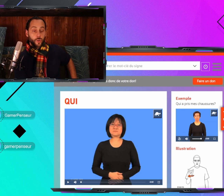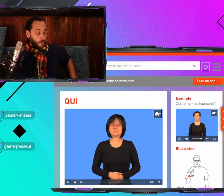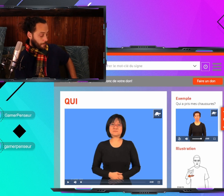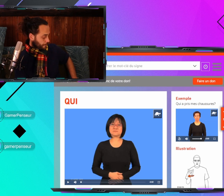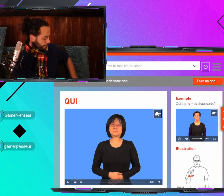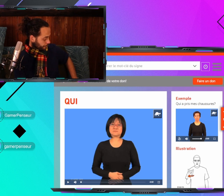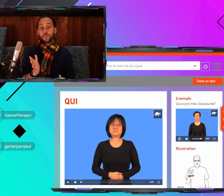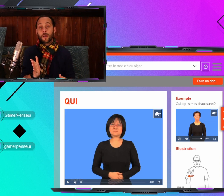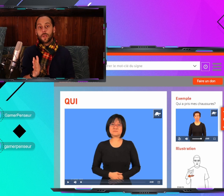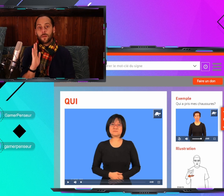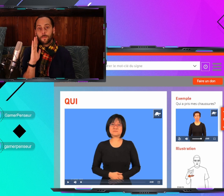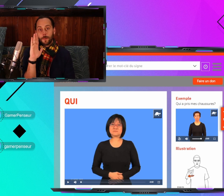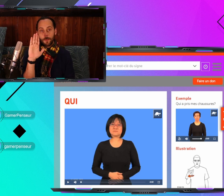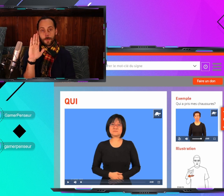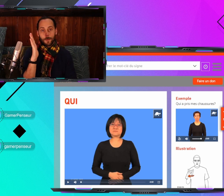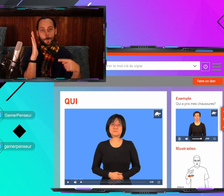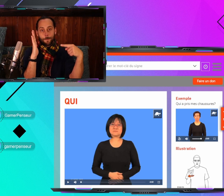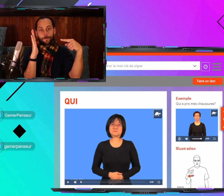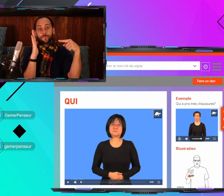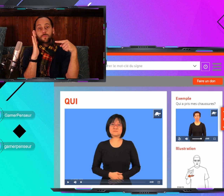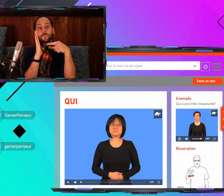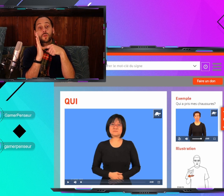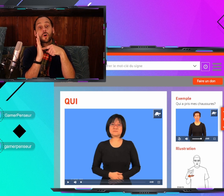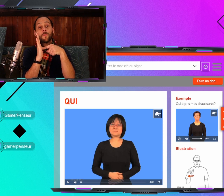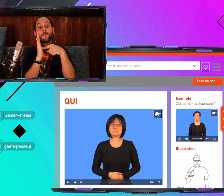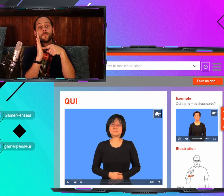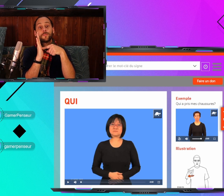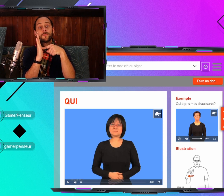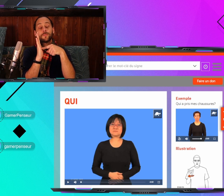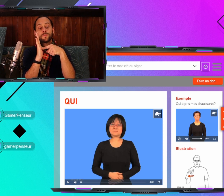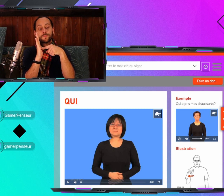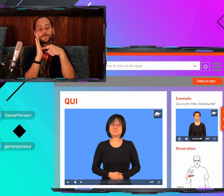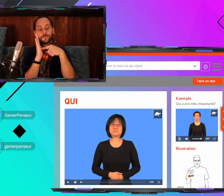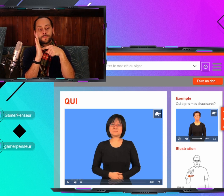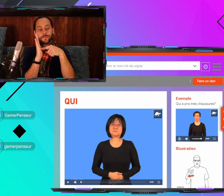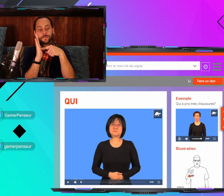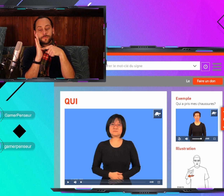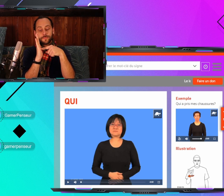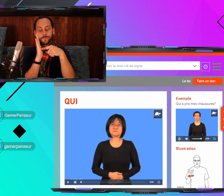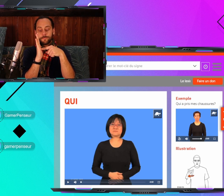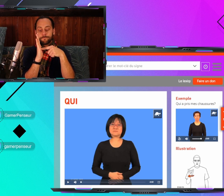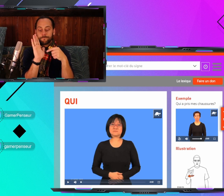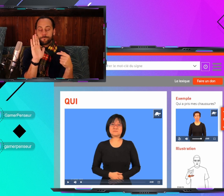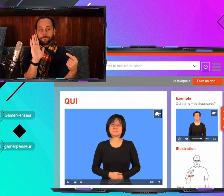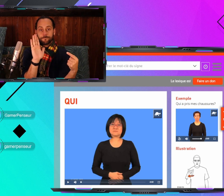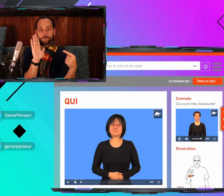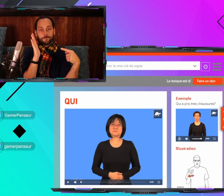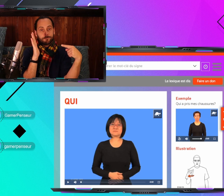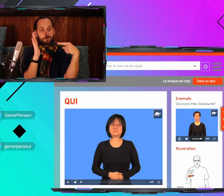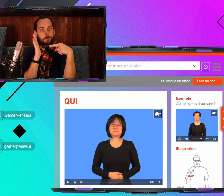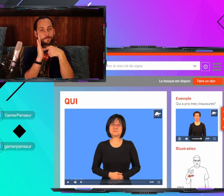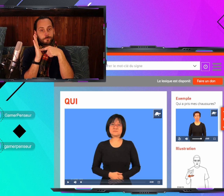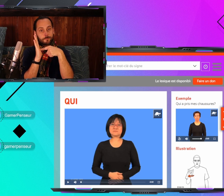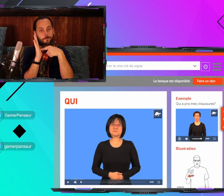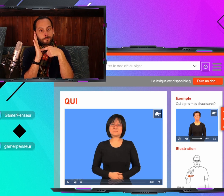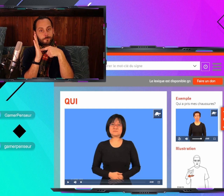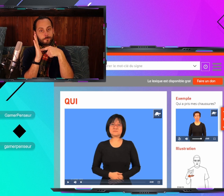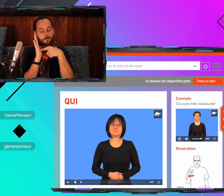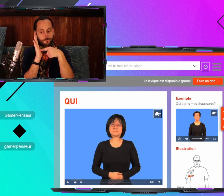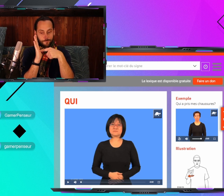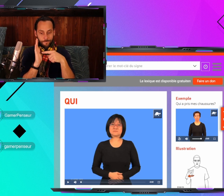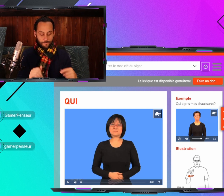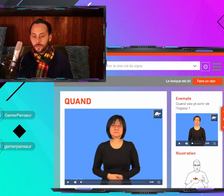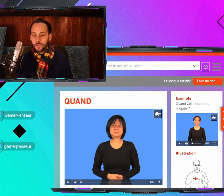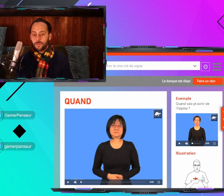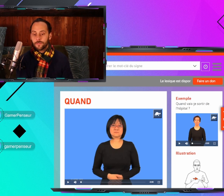Le quand, je le rappelle. Quand.